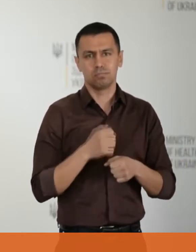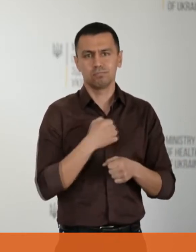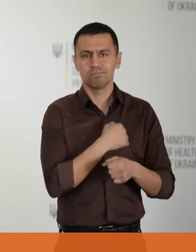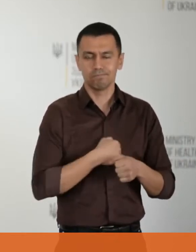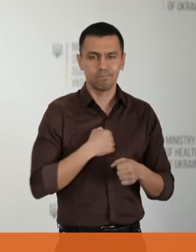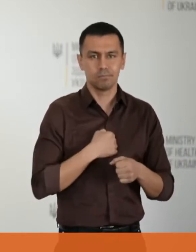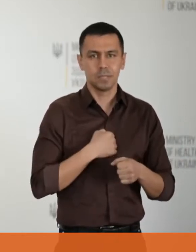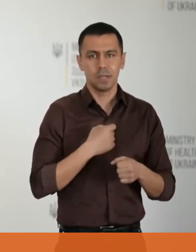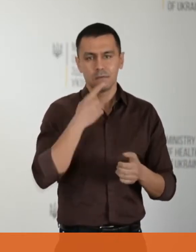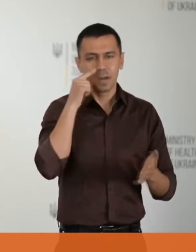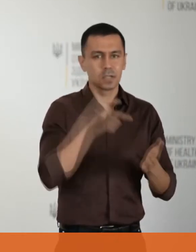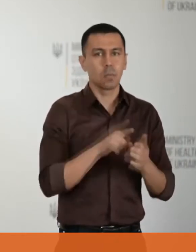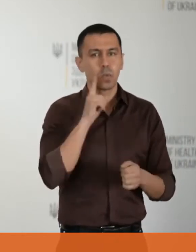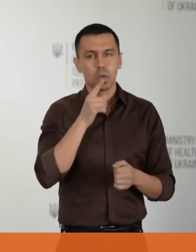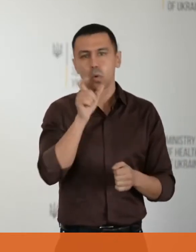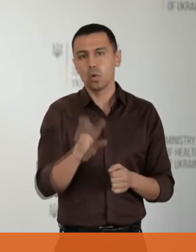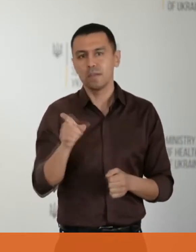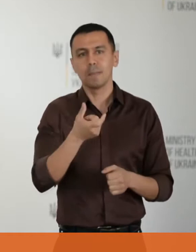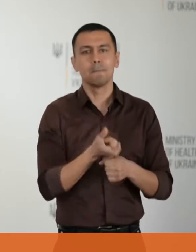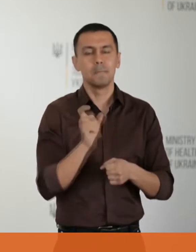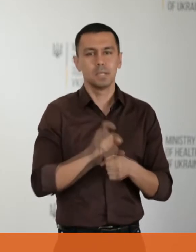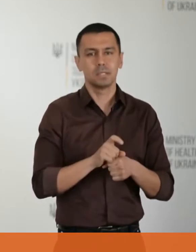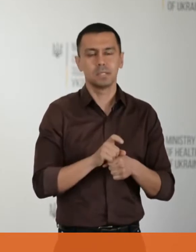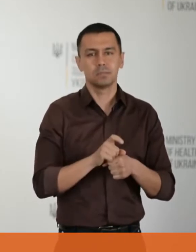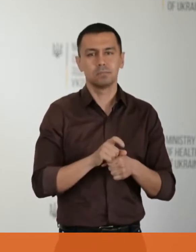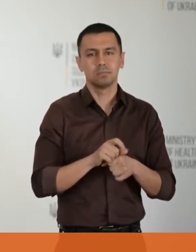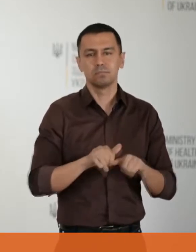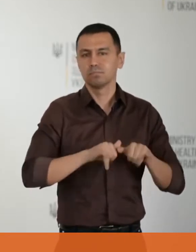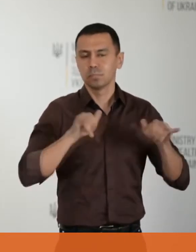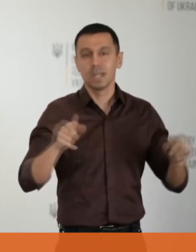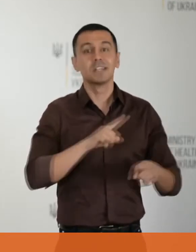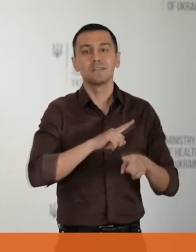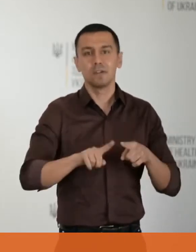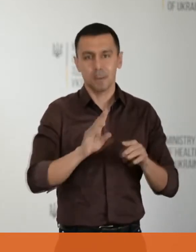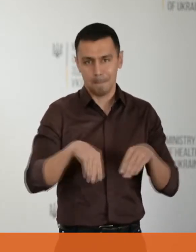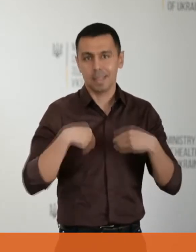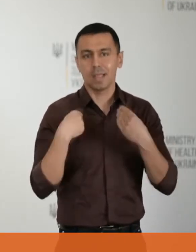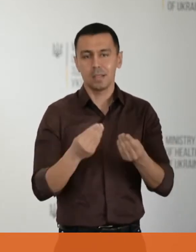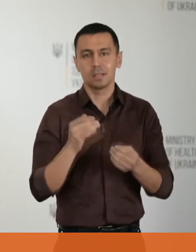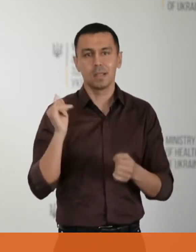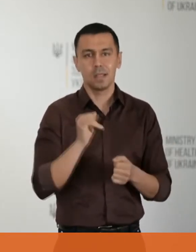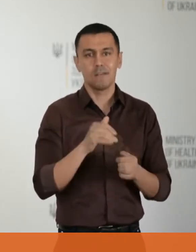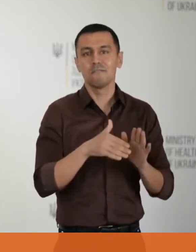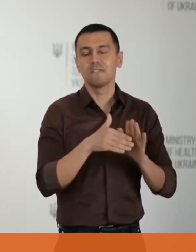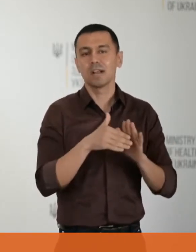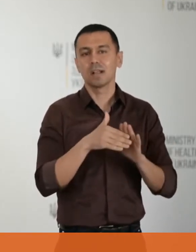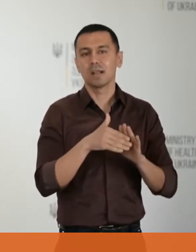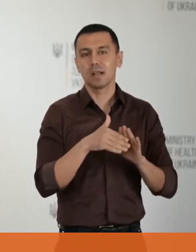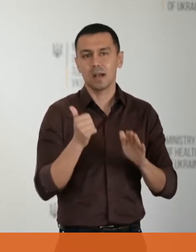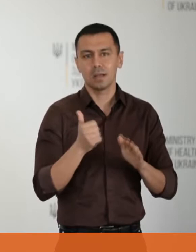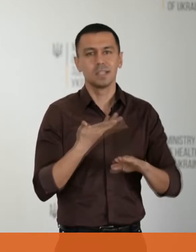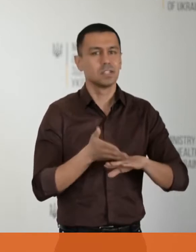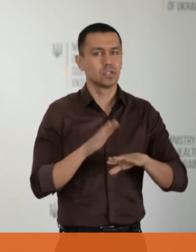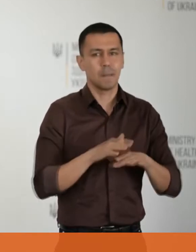агресивний, вражає молодих людей, він більш контагіозен, тобто швидше передається і викликає